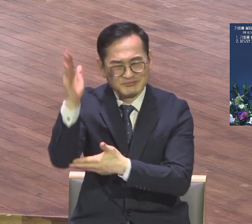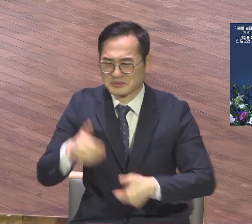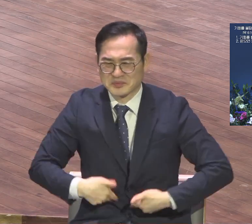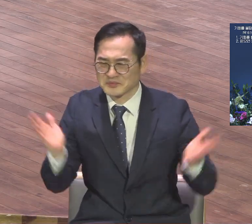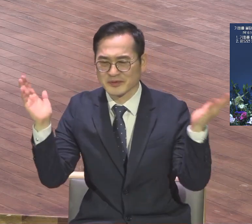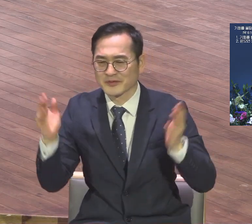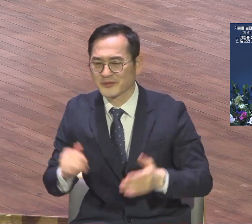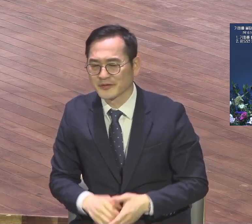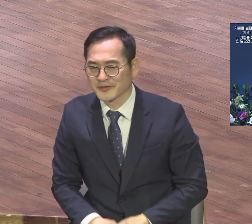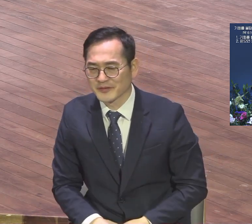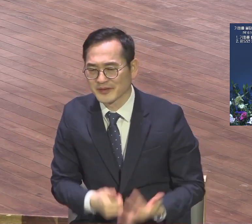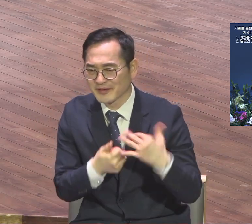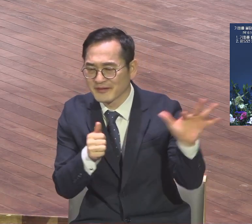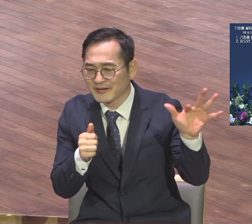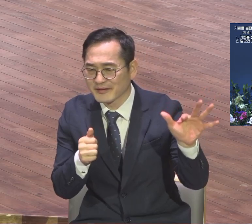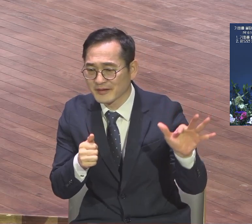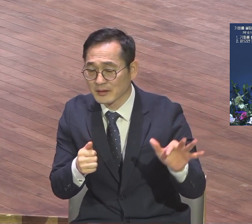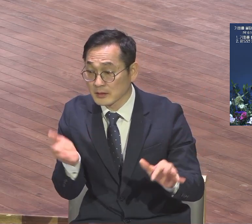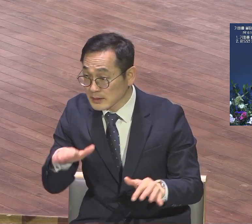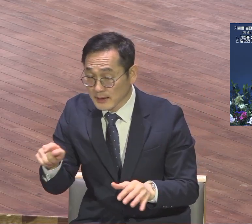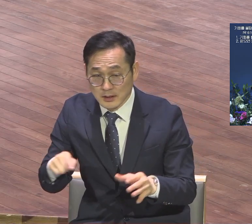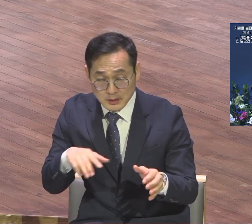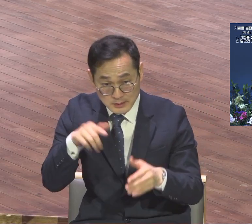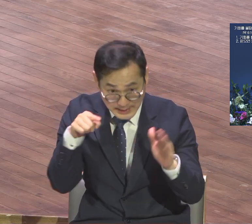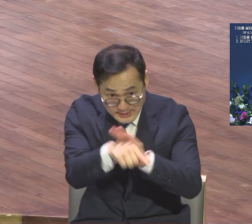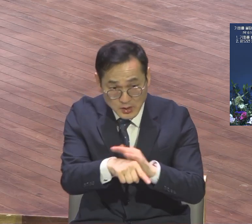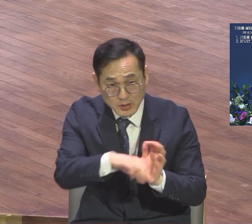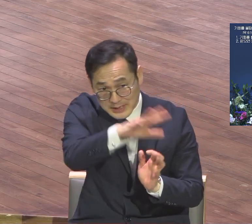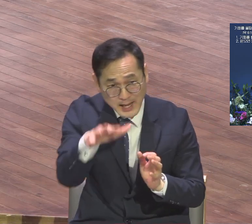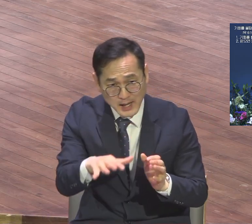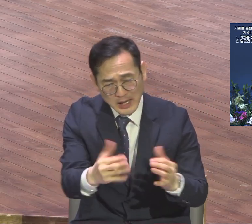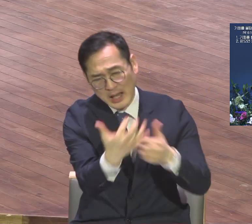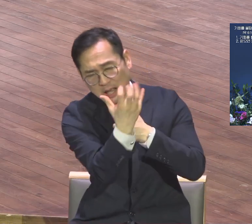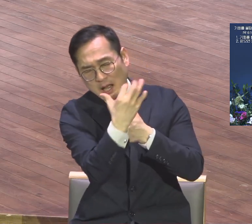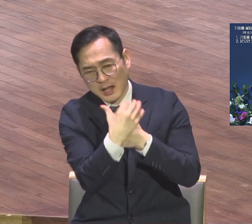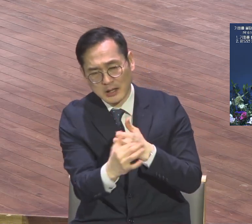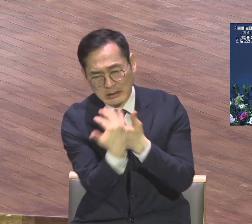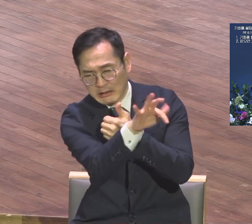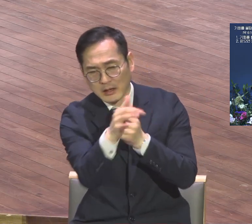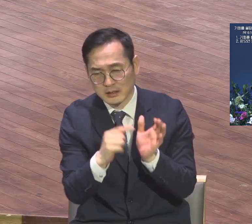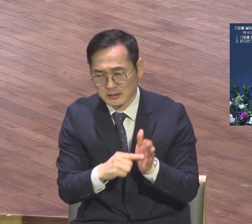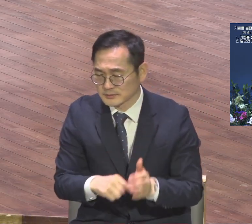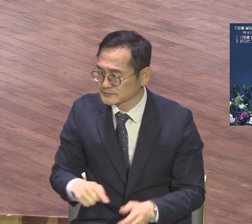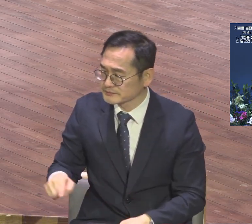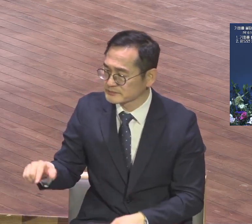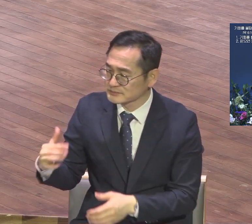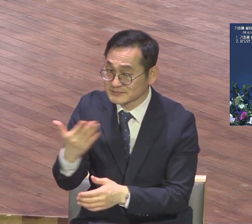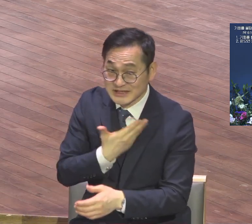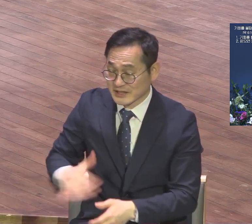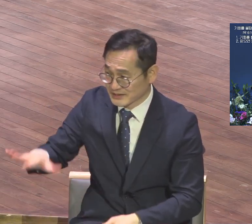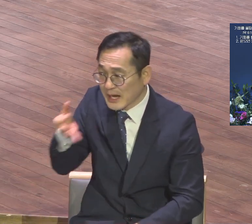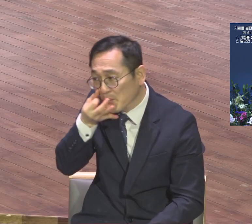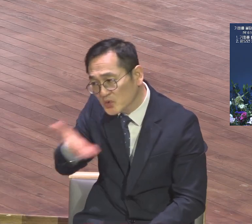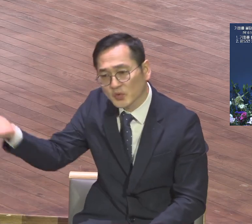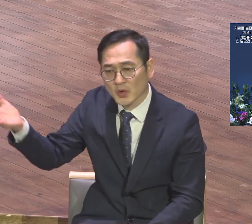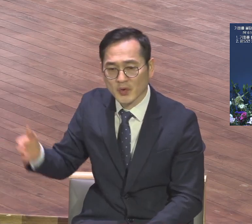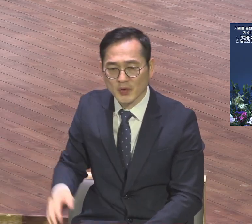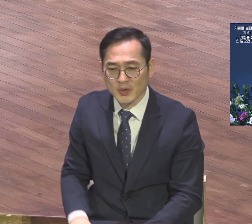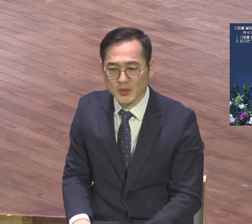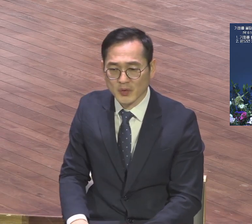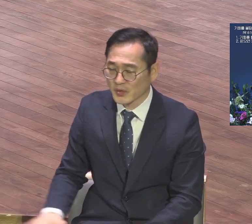대해서 지금 시청과 교육을 하고 있는 겁니다. 너희도 내가 봐라. 내가 이렇게 당하는데 너희들 말할 것도